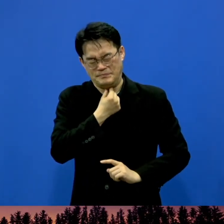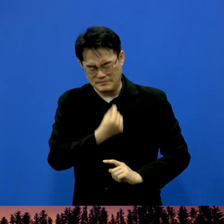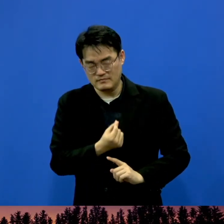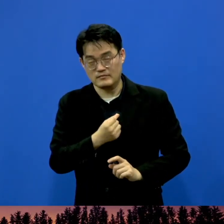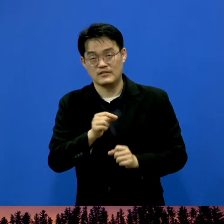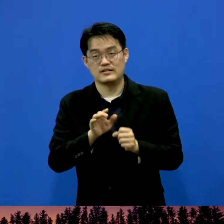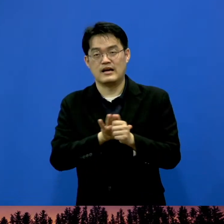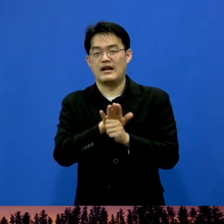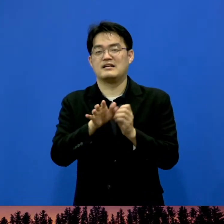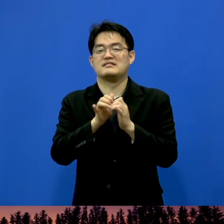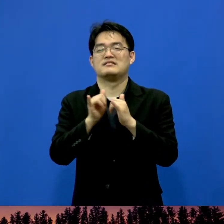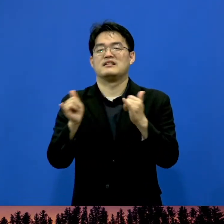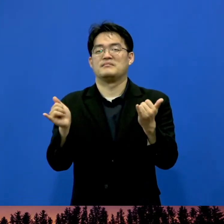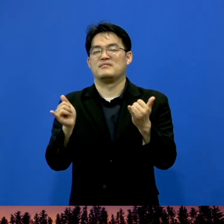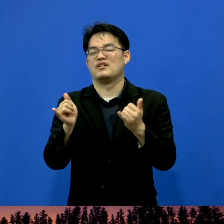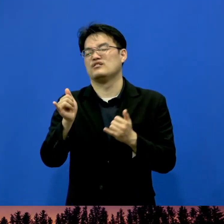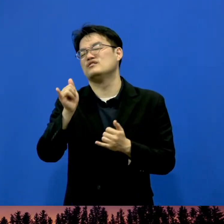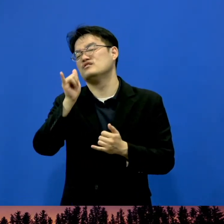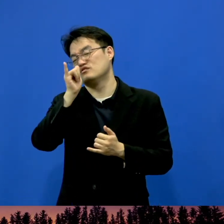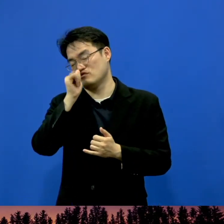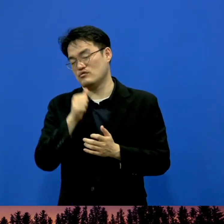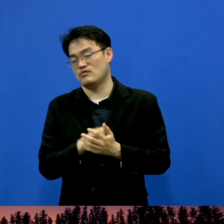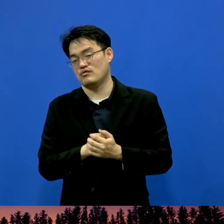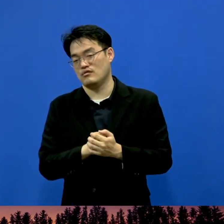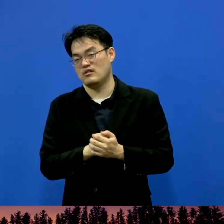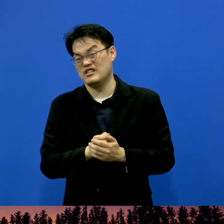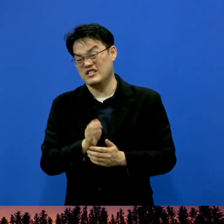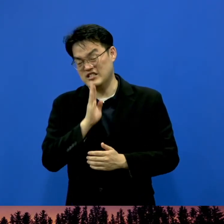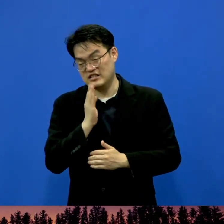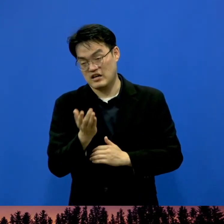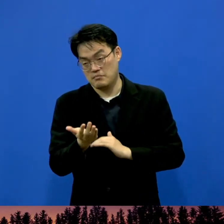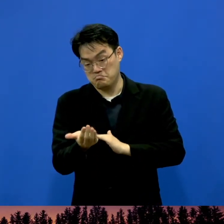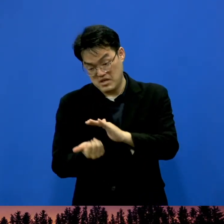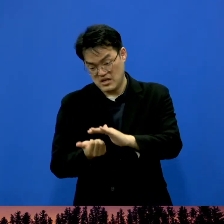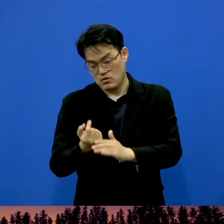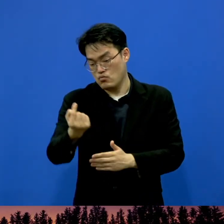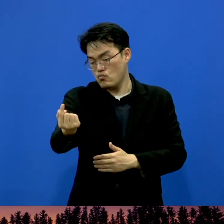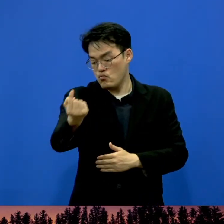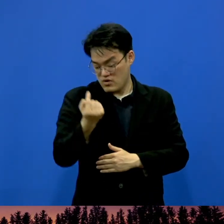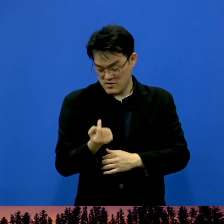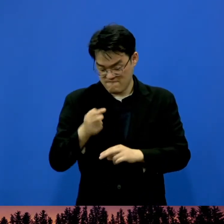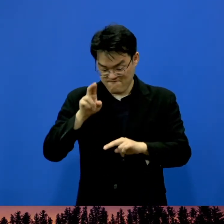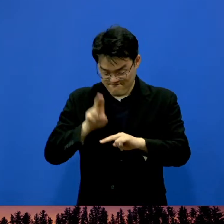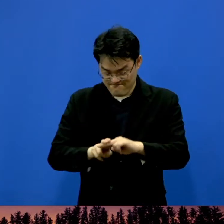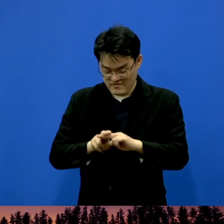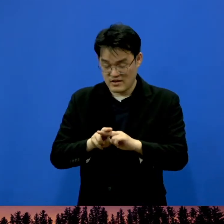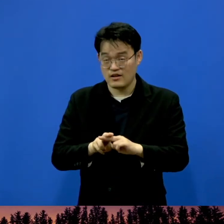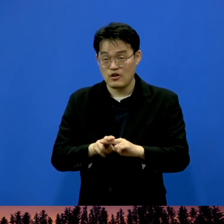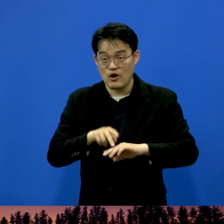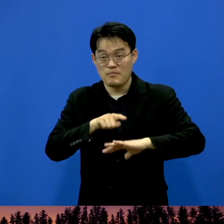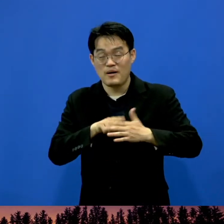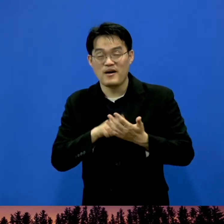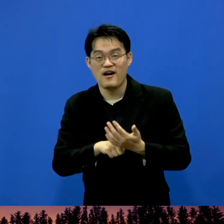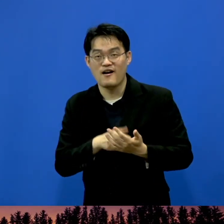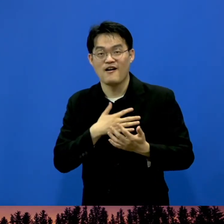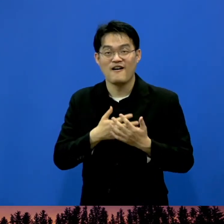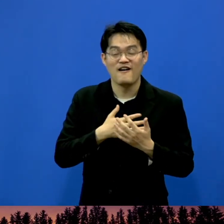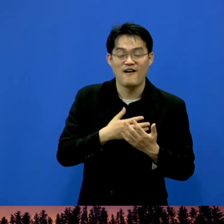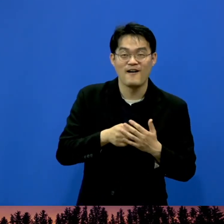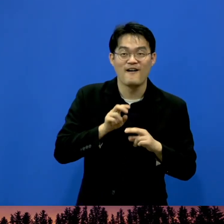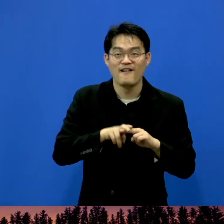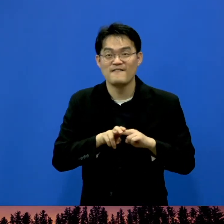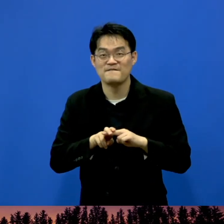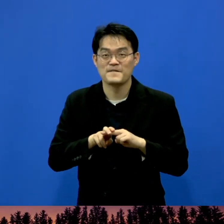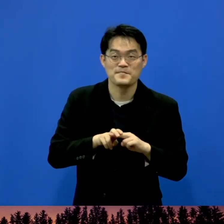보이는 분들, 우리 교회는 매예언하는 그런 분들이 계세요. 진짜 일찍 오시고 그리고 막 가슴이 설레는 마음으로 막 앉아 있는 것